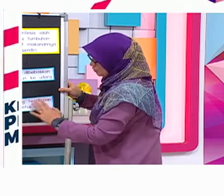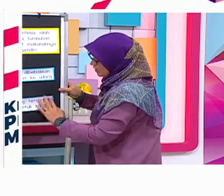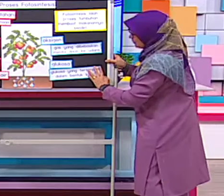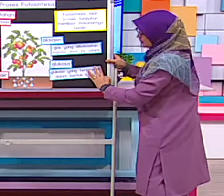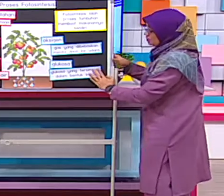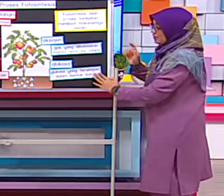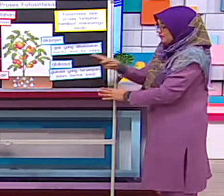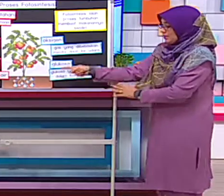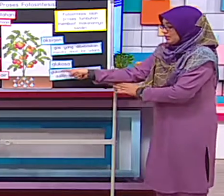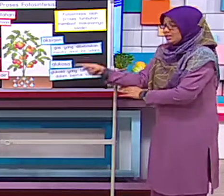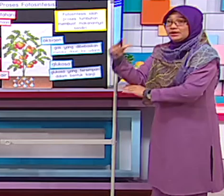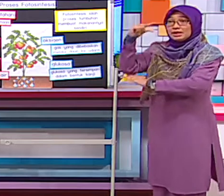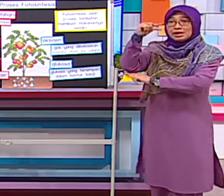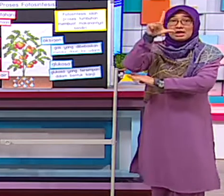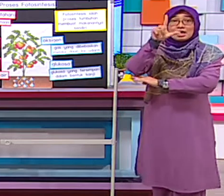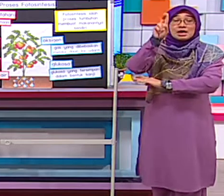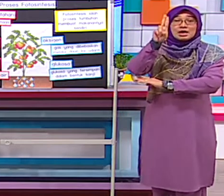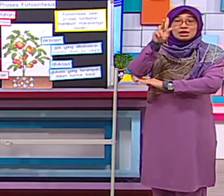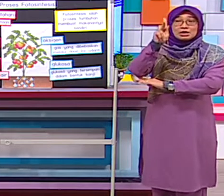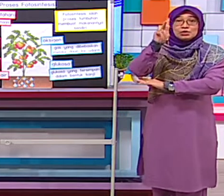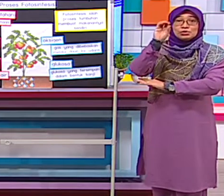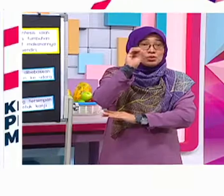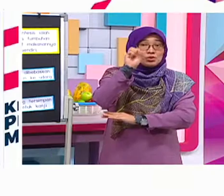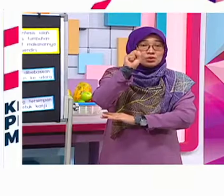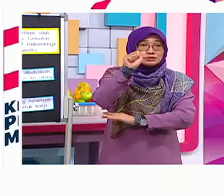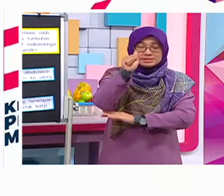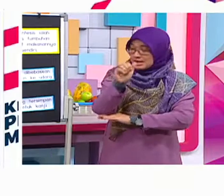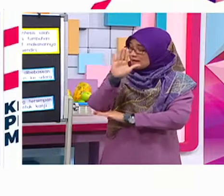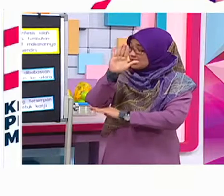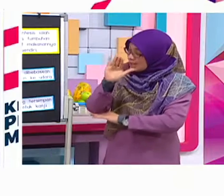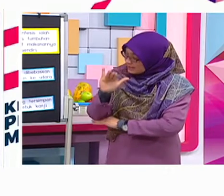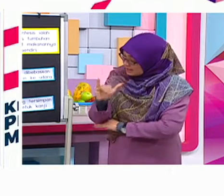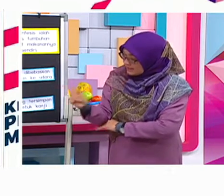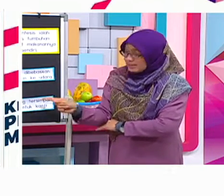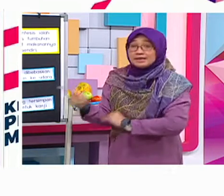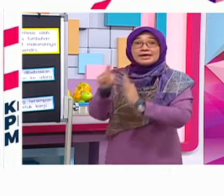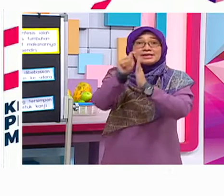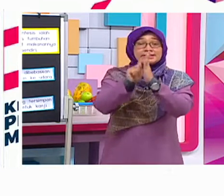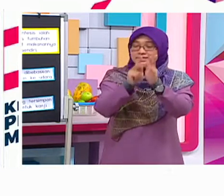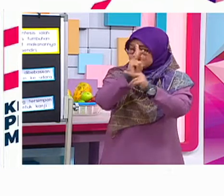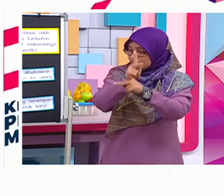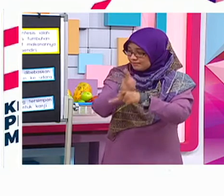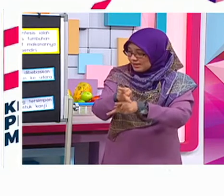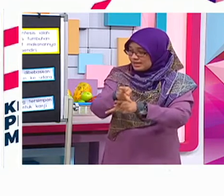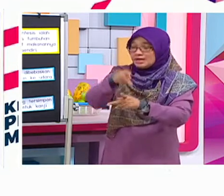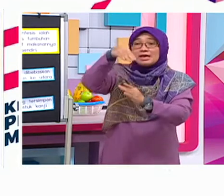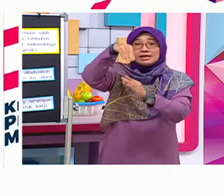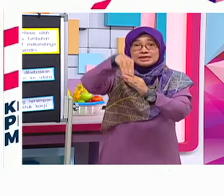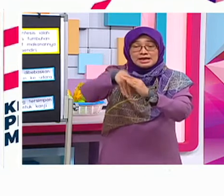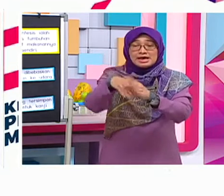dulu ya Oke nih Glukosa yang tersimpan dalam